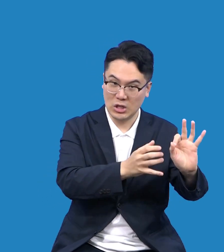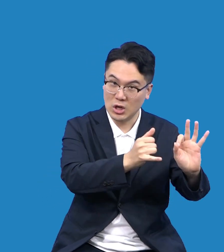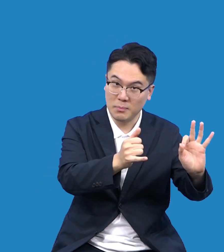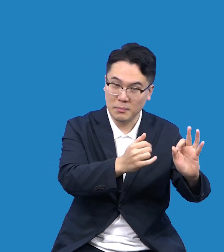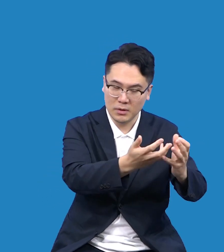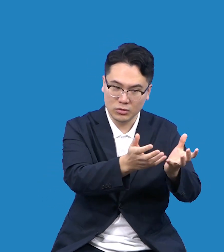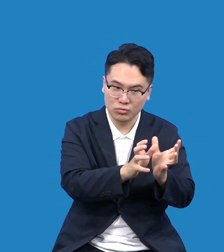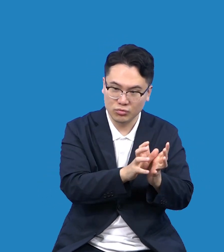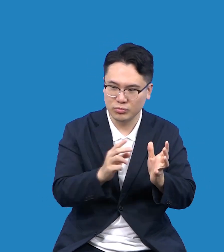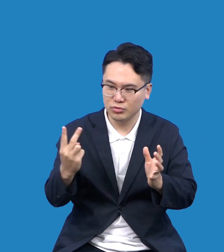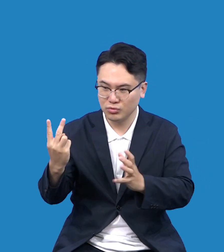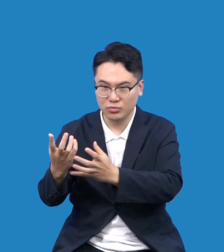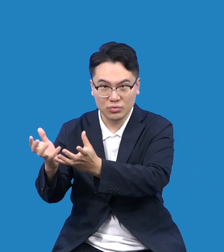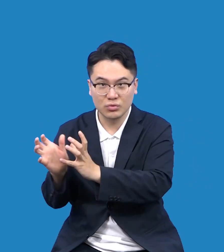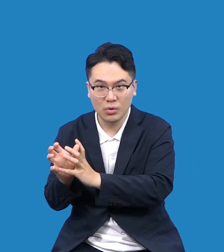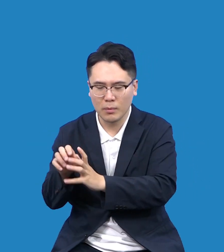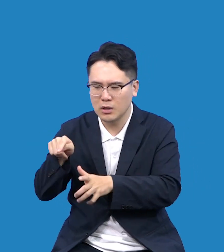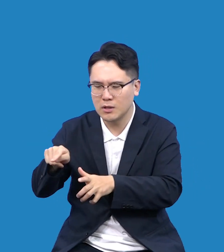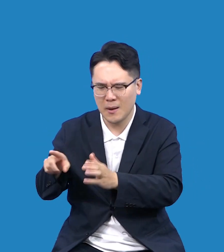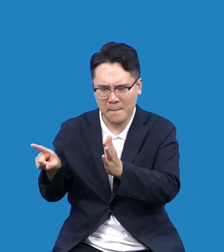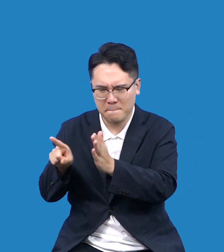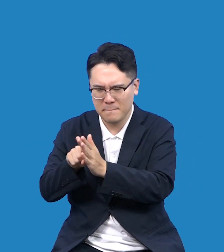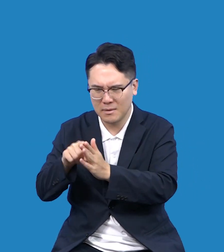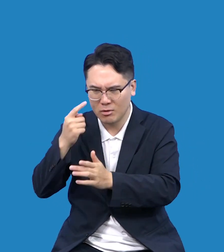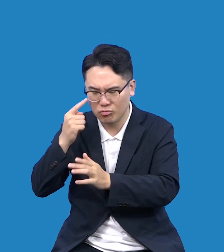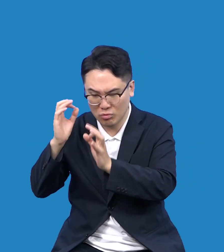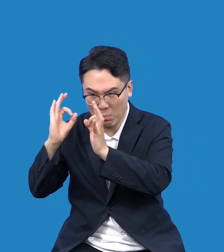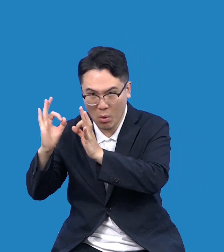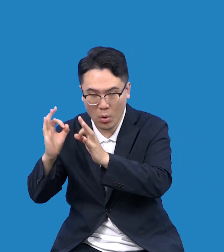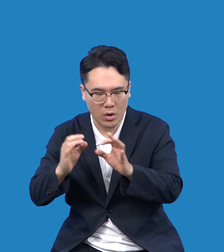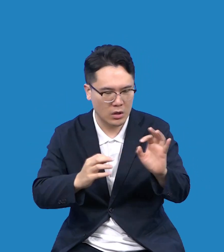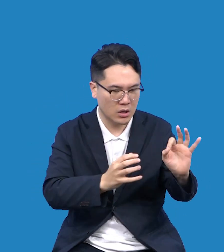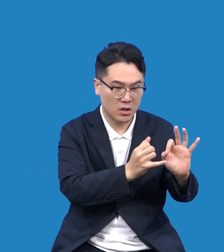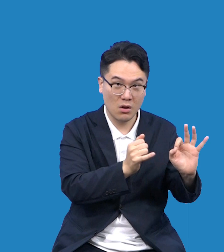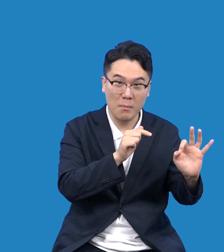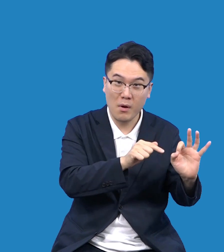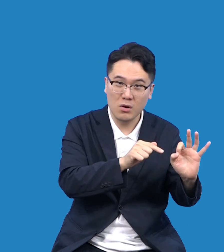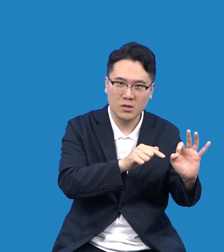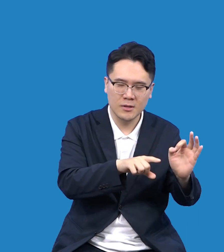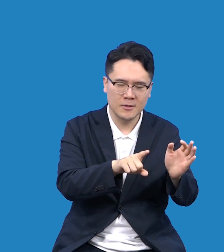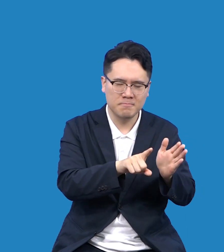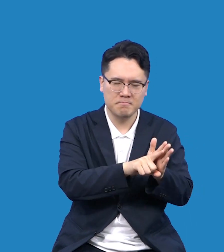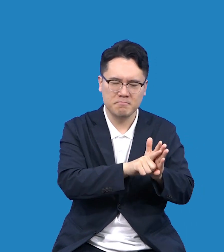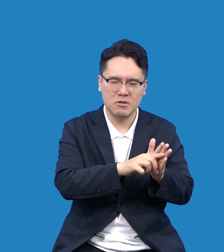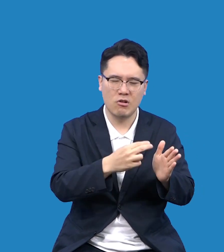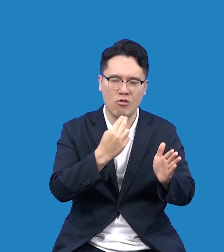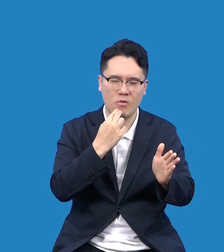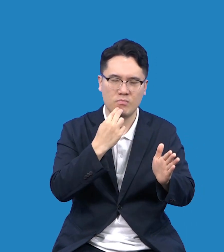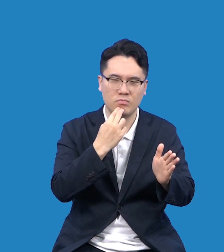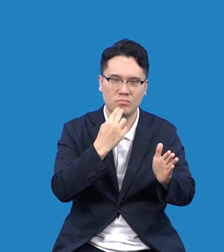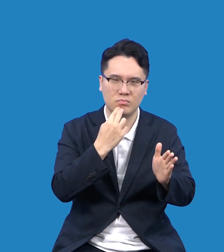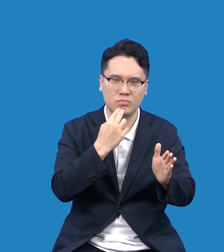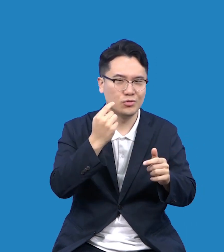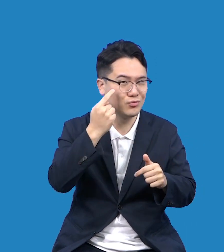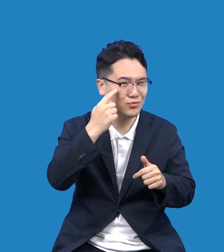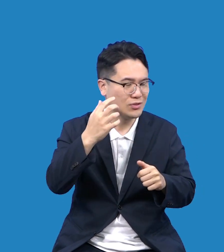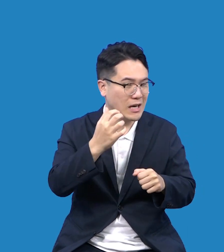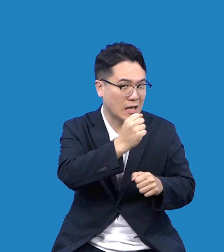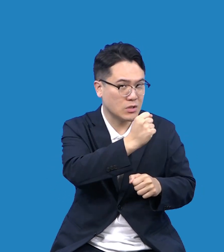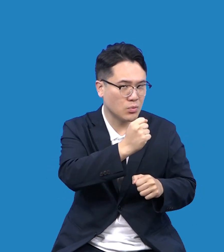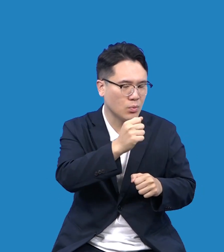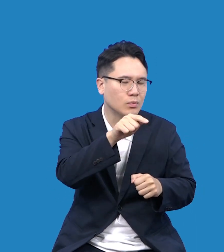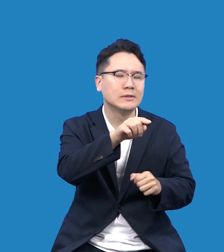보고 또 한 그룹 10명은 불신앙의 눈으로 그 땅을 바라보았던 것입니다.